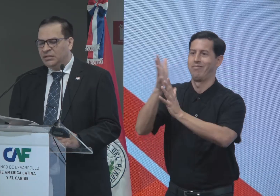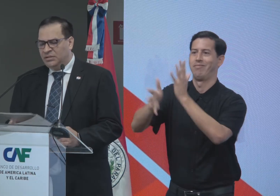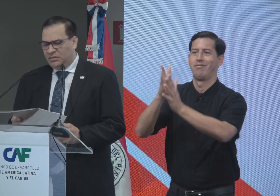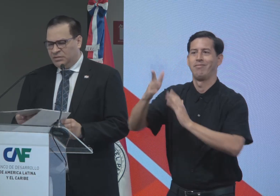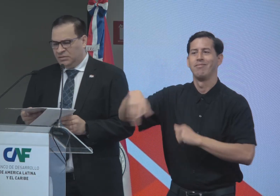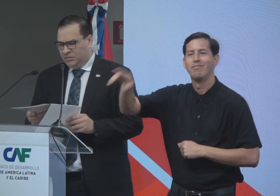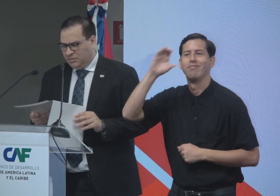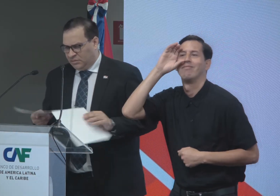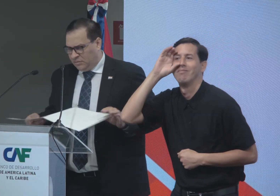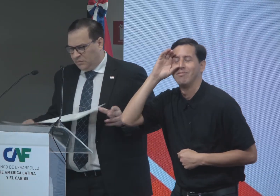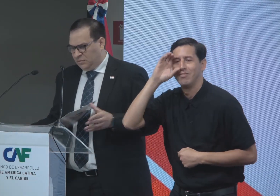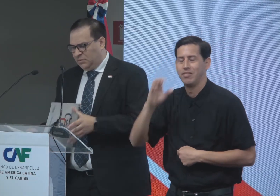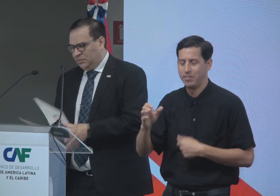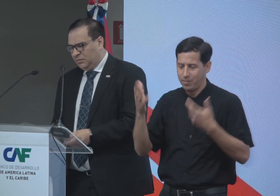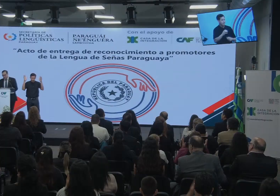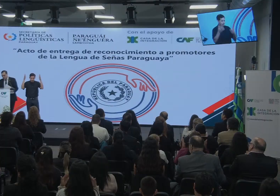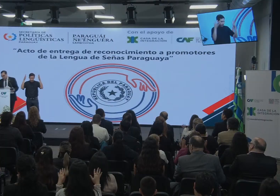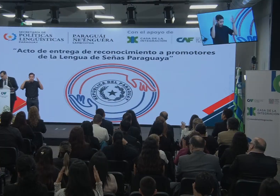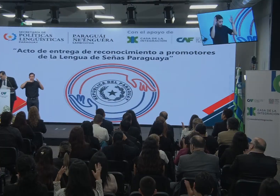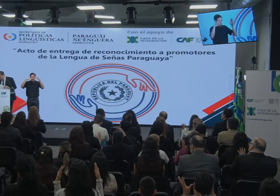gracias.